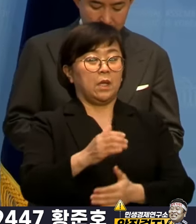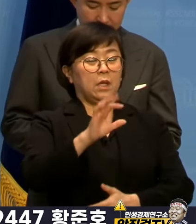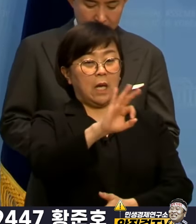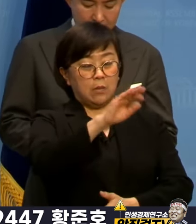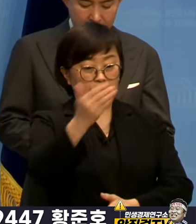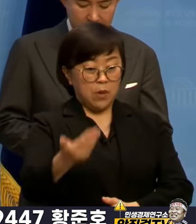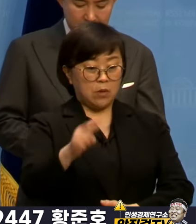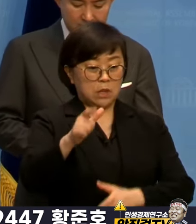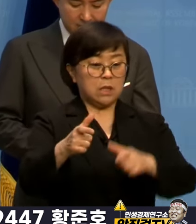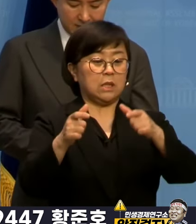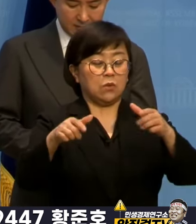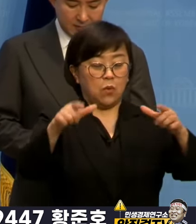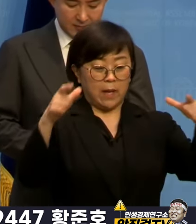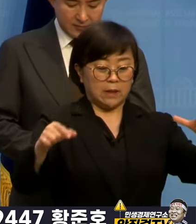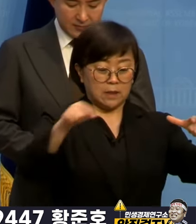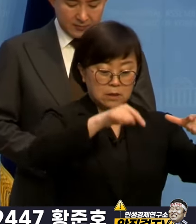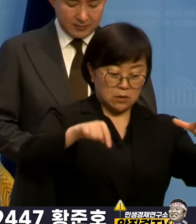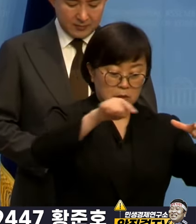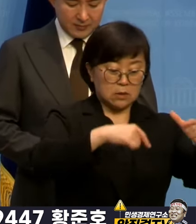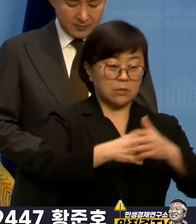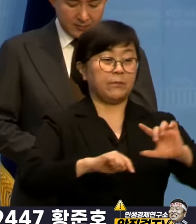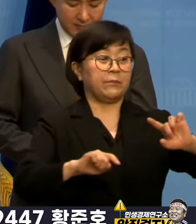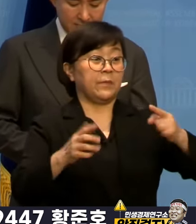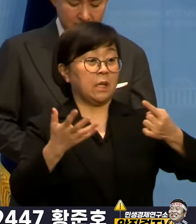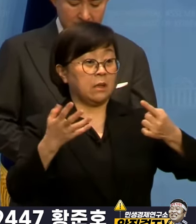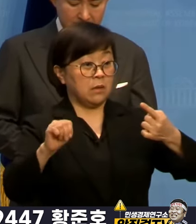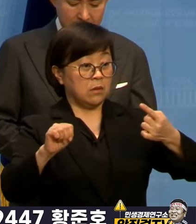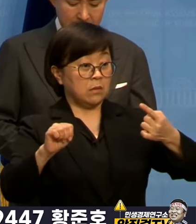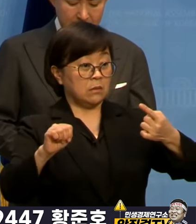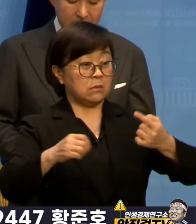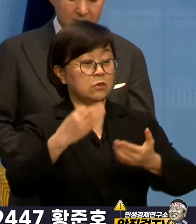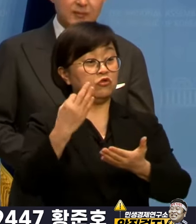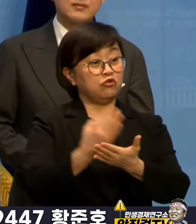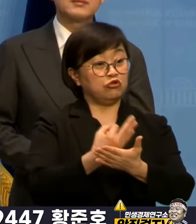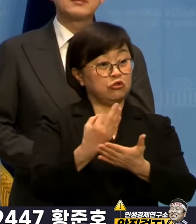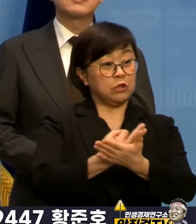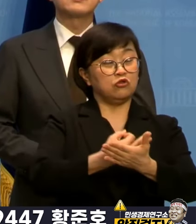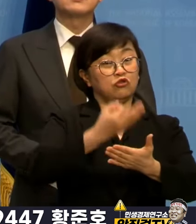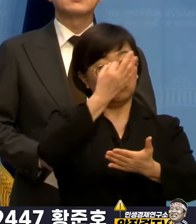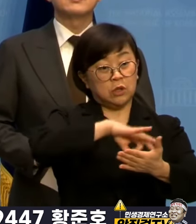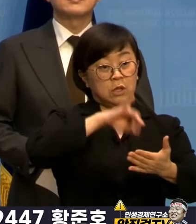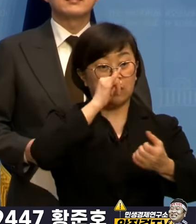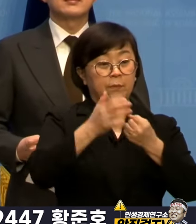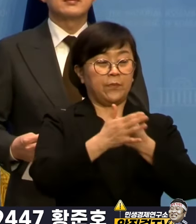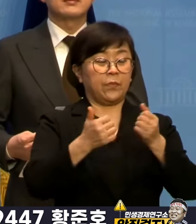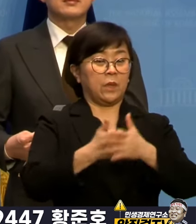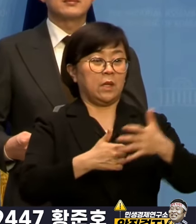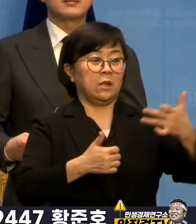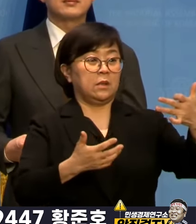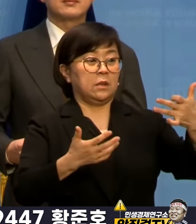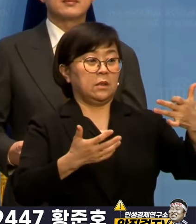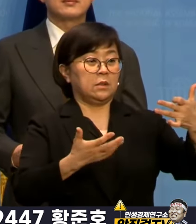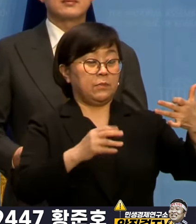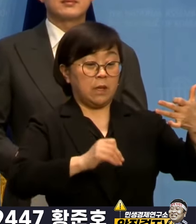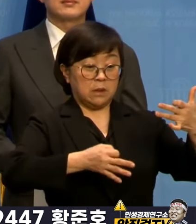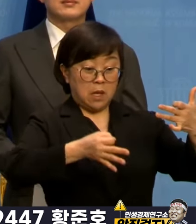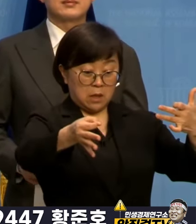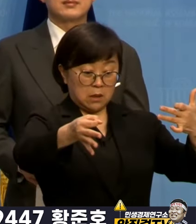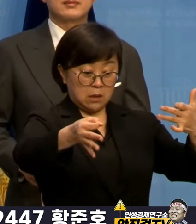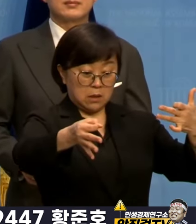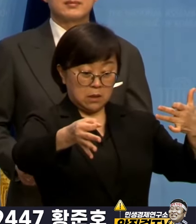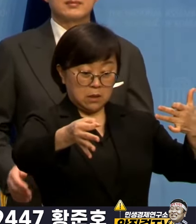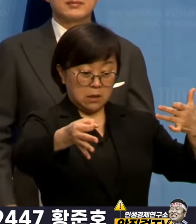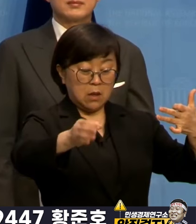공공지구에서의 윤석열 김건희 일가가 100억대의 수익을 거두고도 18억 납부해야 될